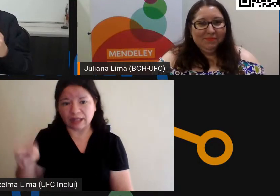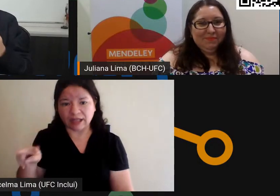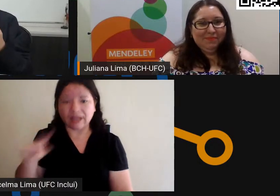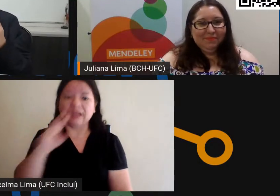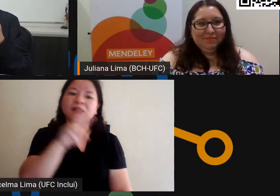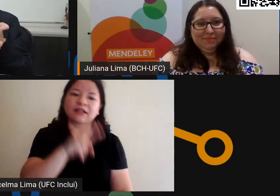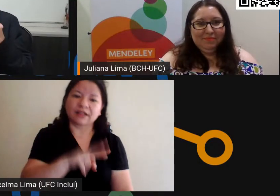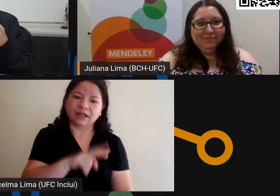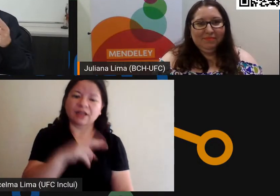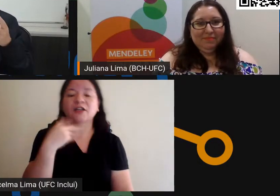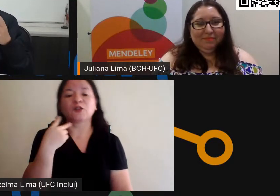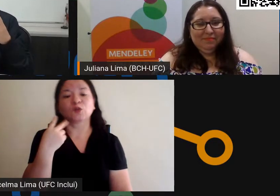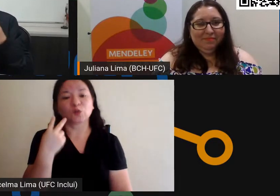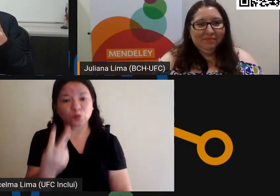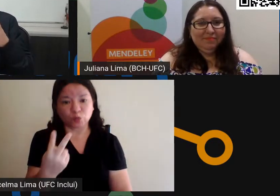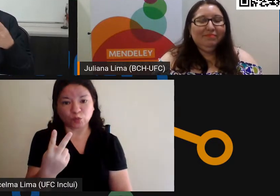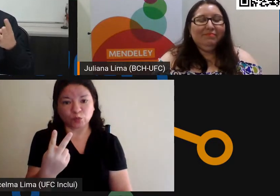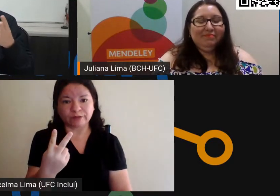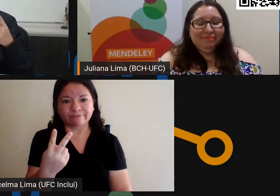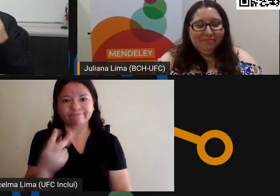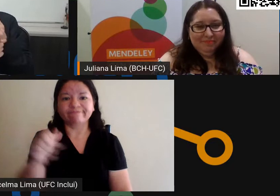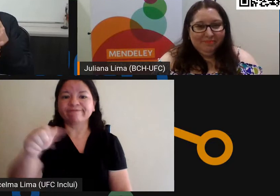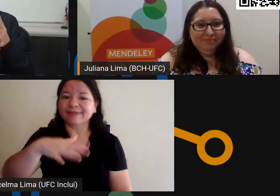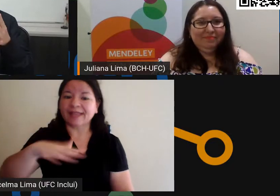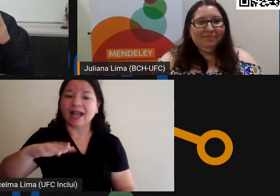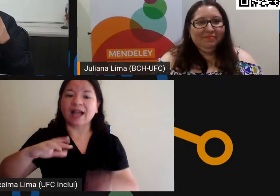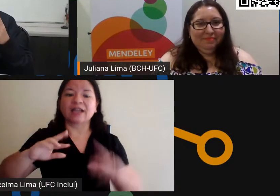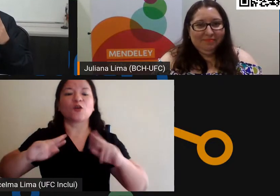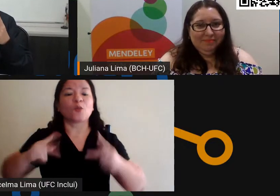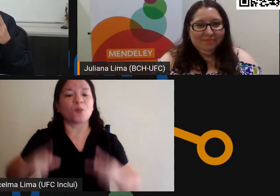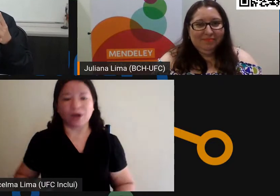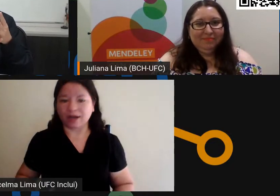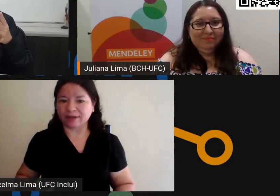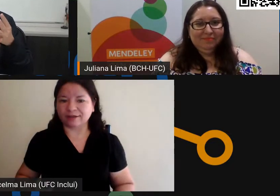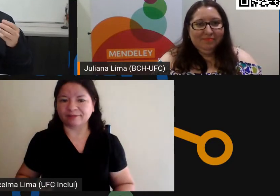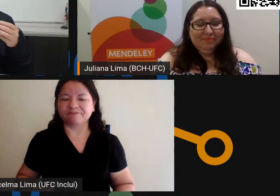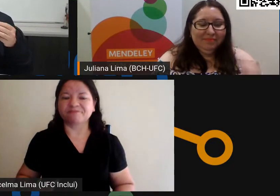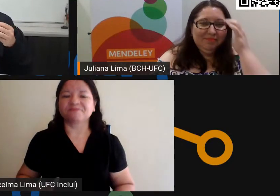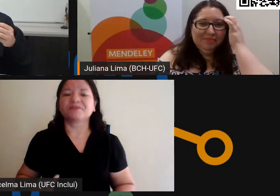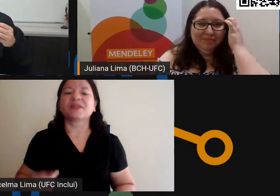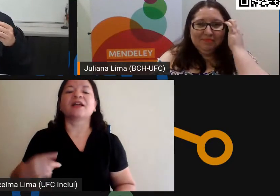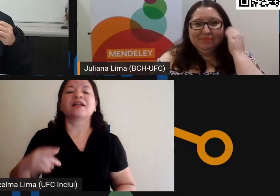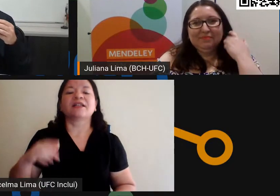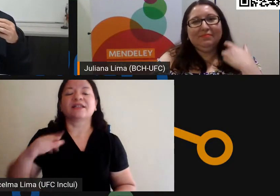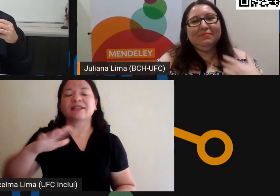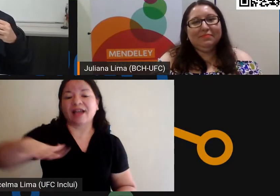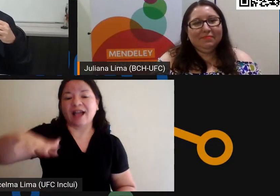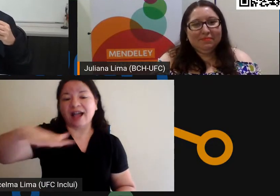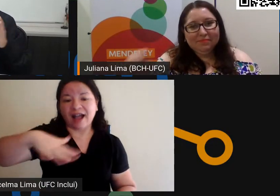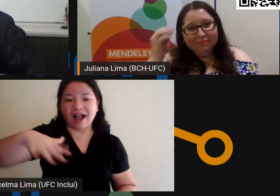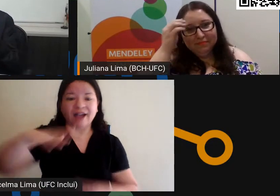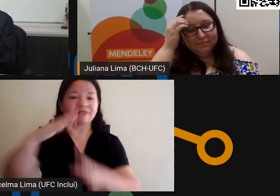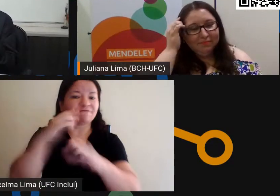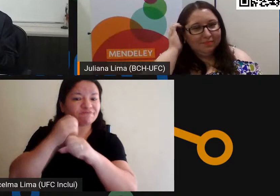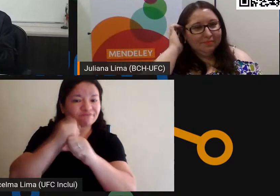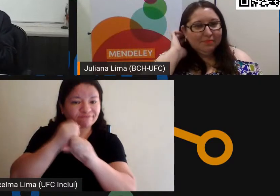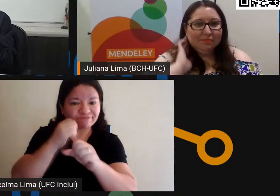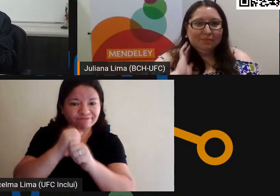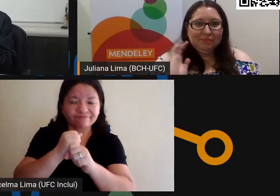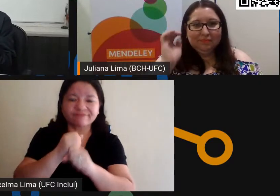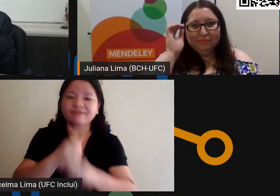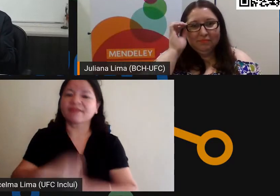você tem que ler artigos da humanas, da exatas e da biológicas. tá? Para sua pesquisa no seu dia a dia, você vai estar